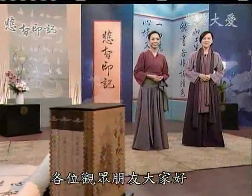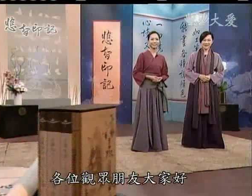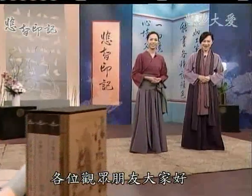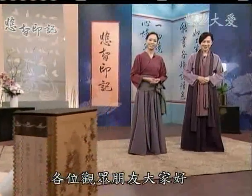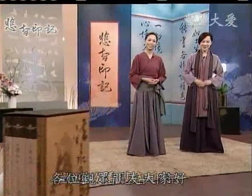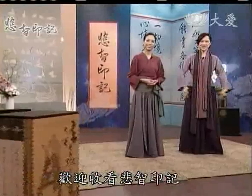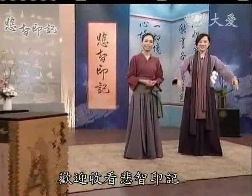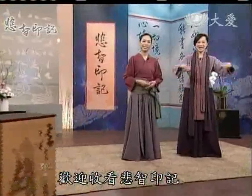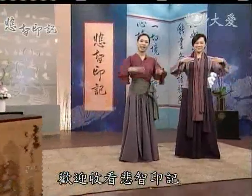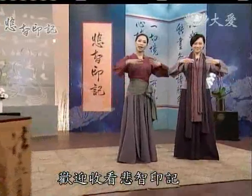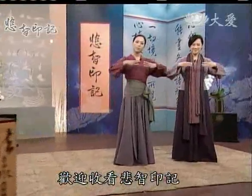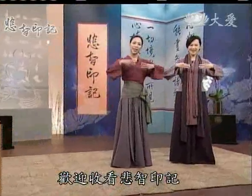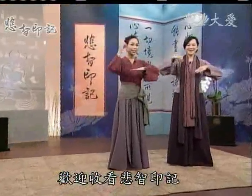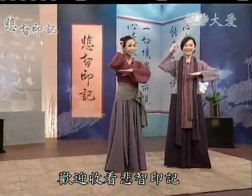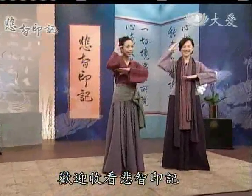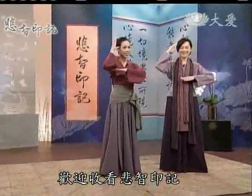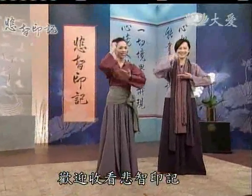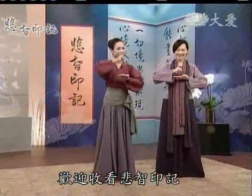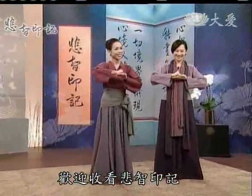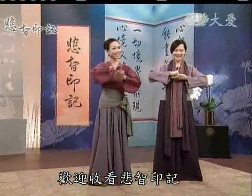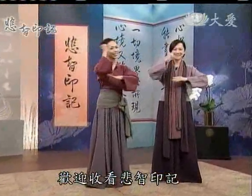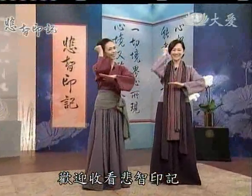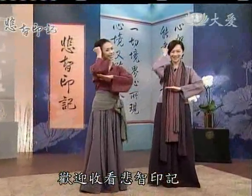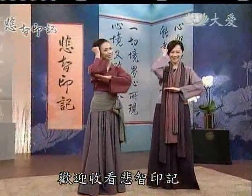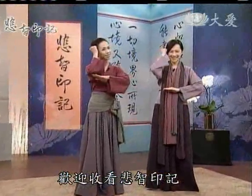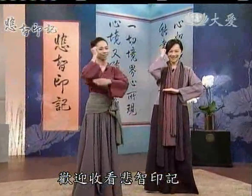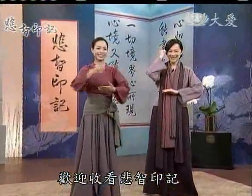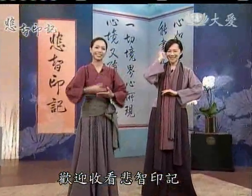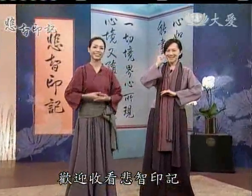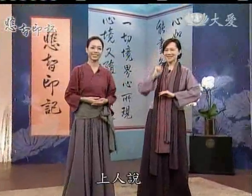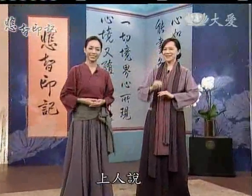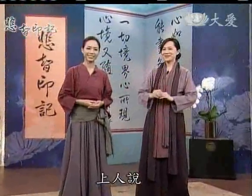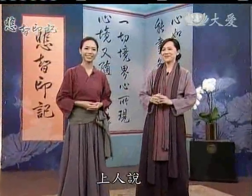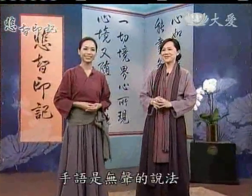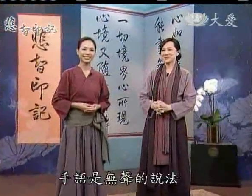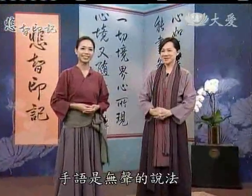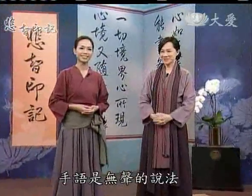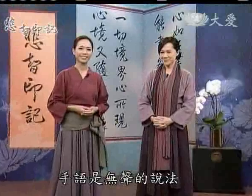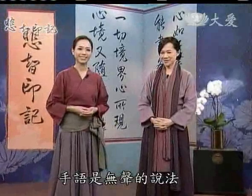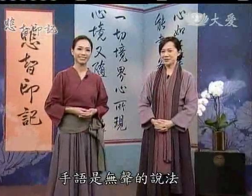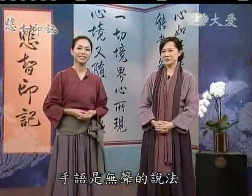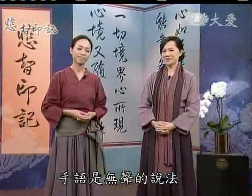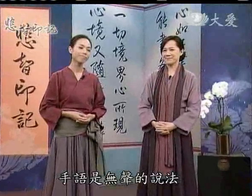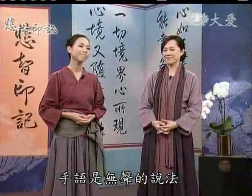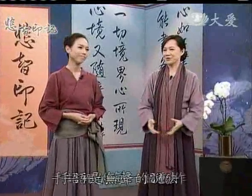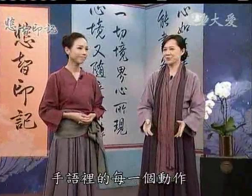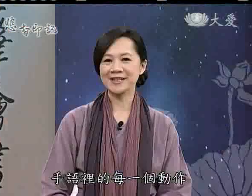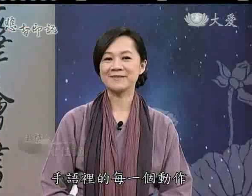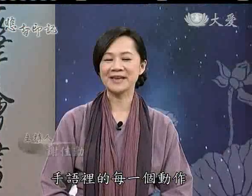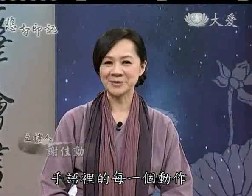大家好，欢迎收看《悲智印记》。上人说，手语是无声的说法，手语里的每一个